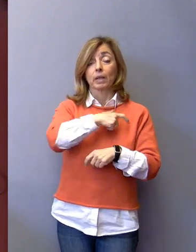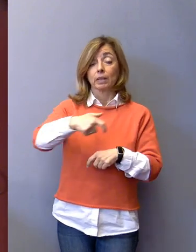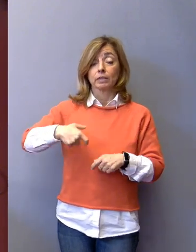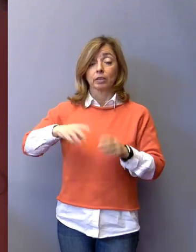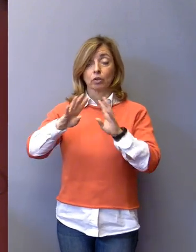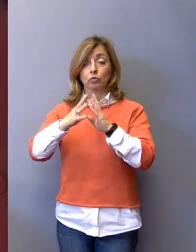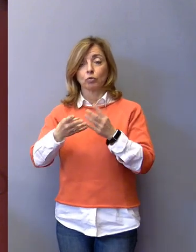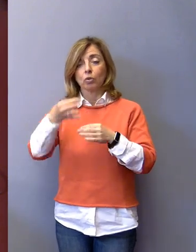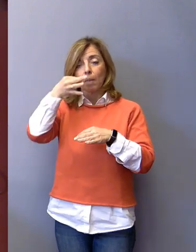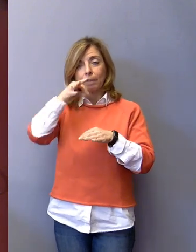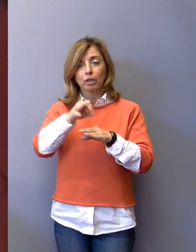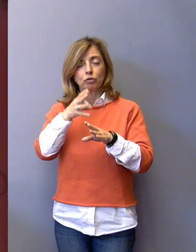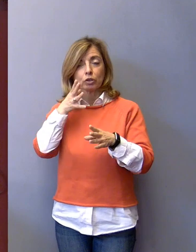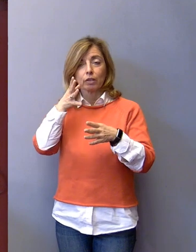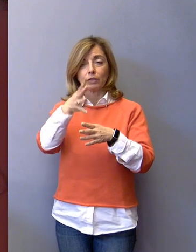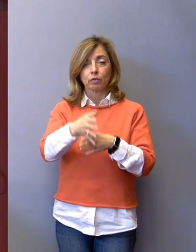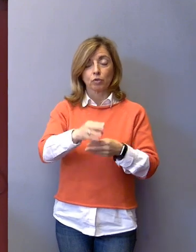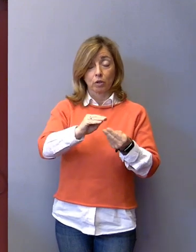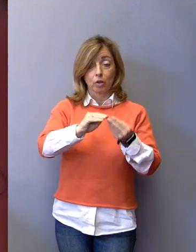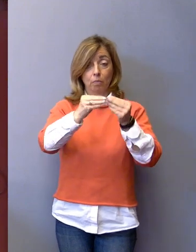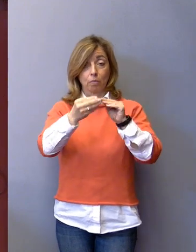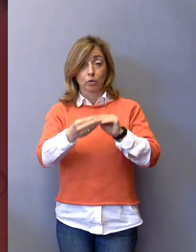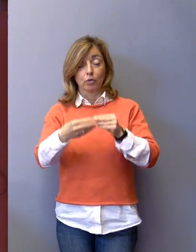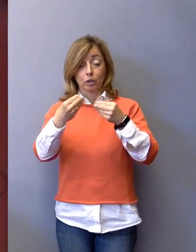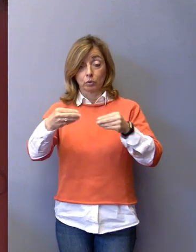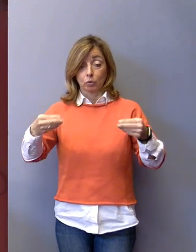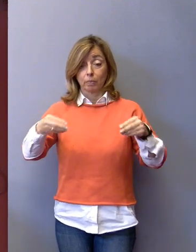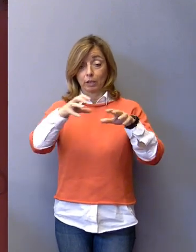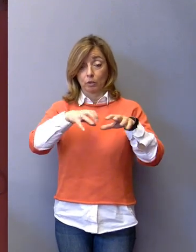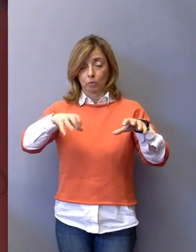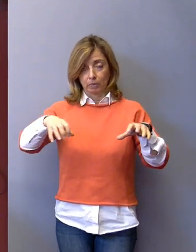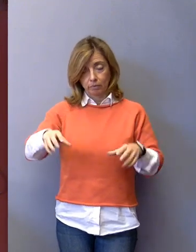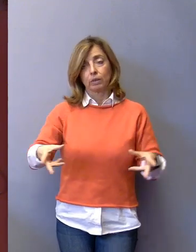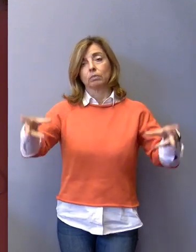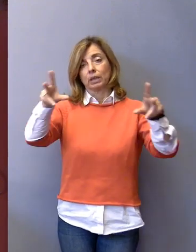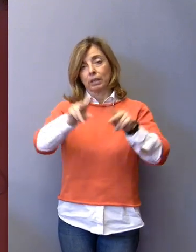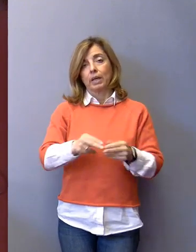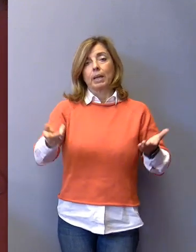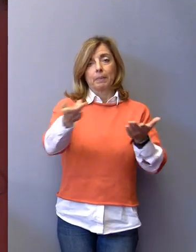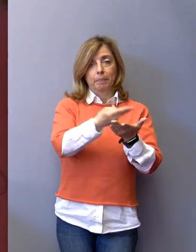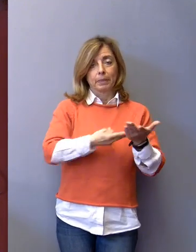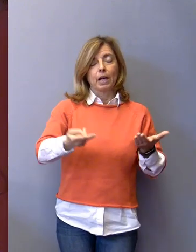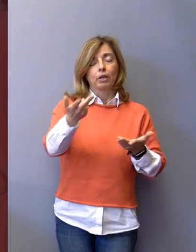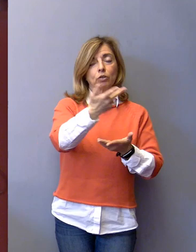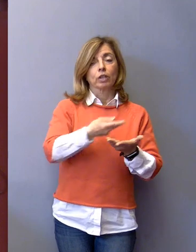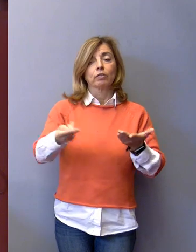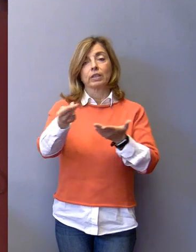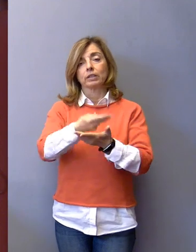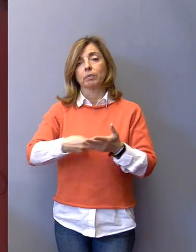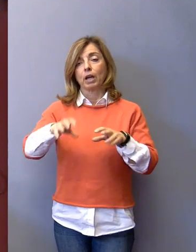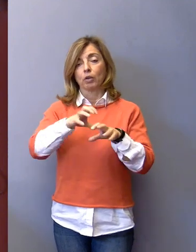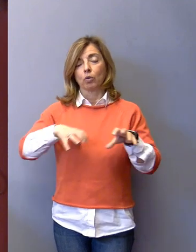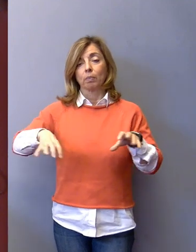individuazione in sede di modifica degli strumenti urbanistici ripeto piano di servizi e piano urbanistico comunale